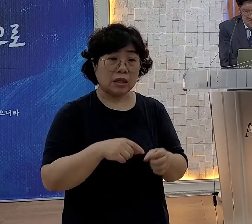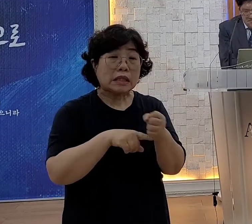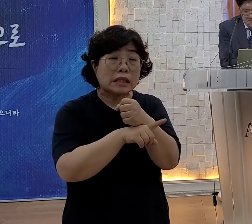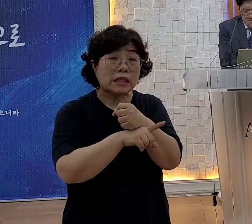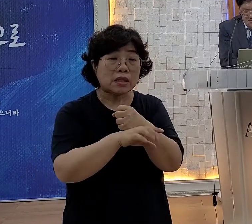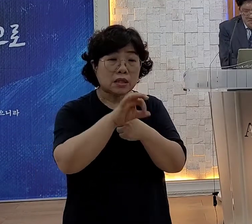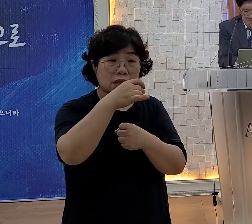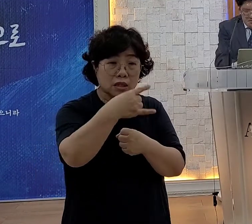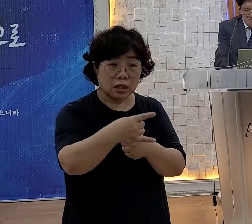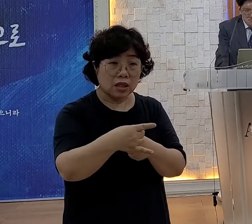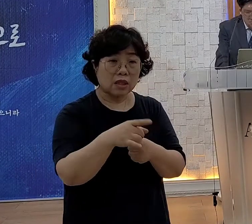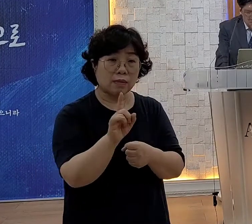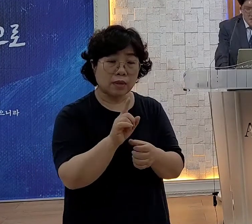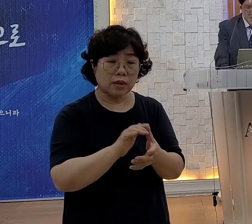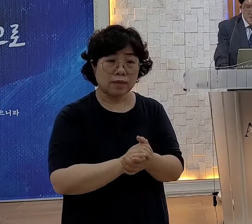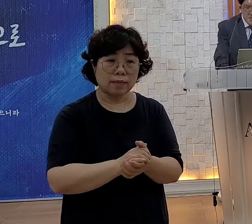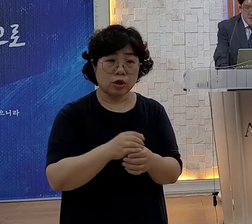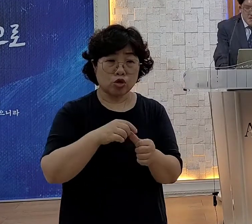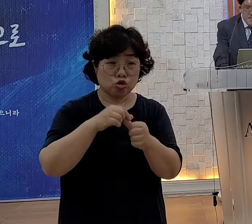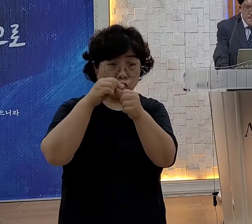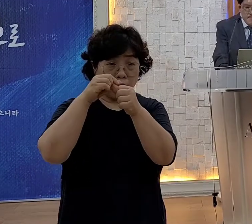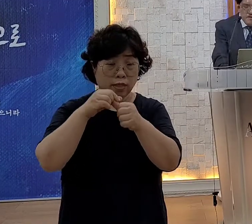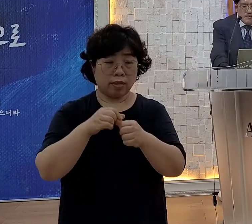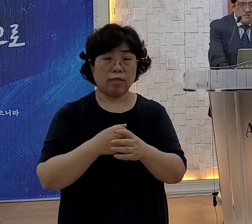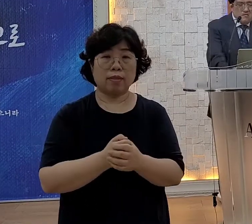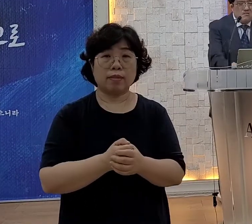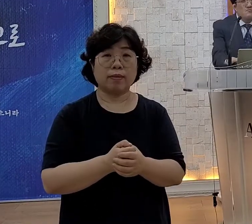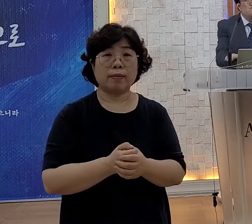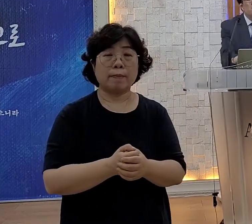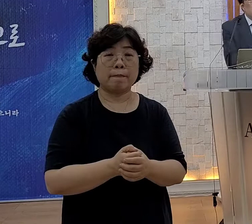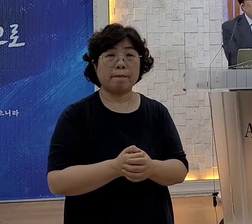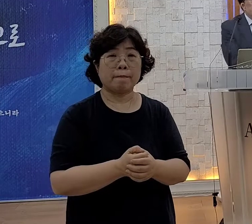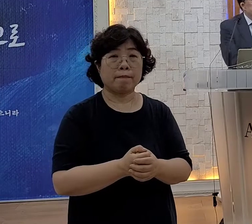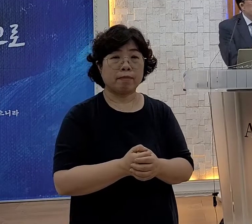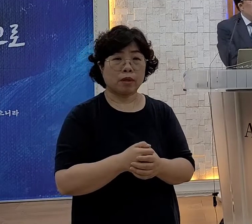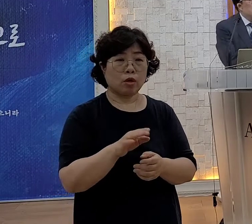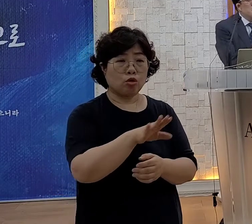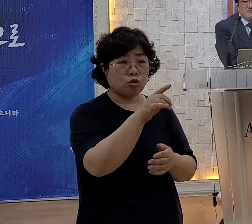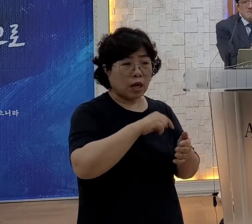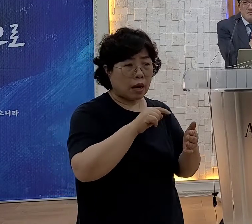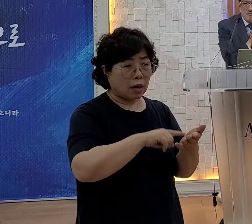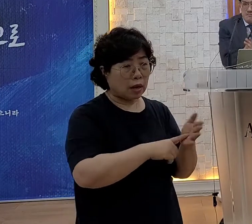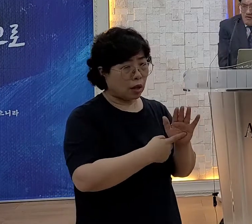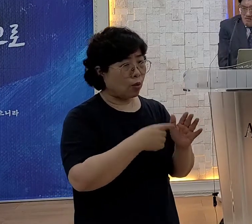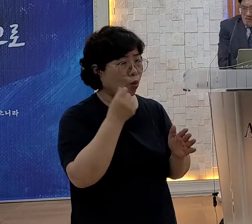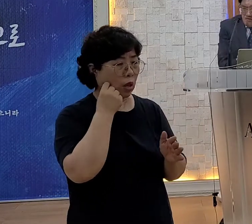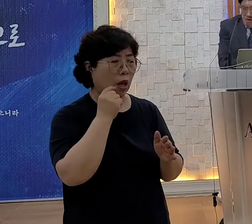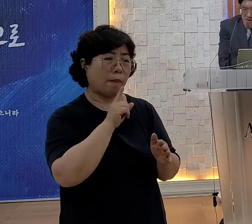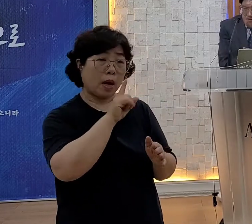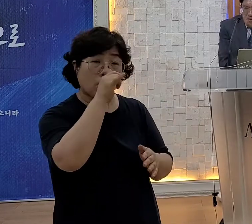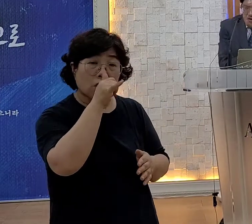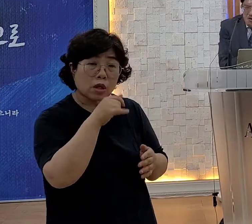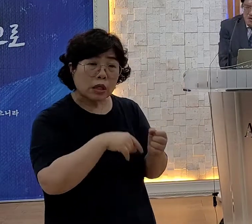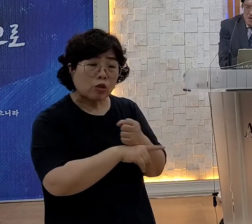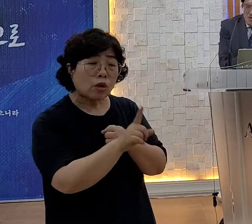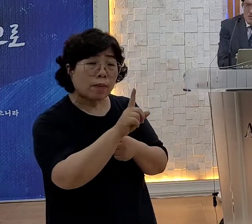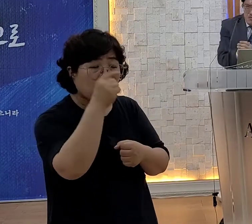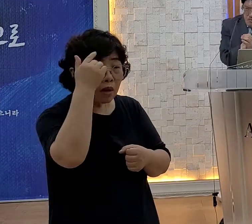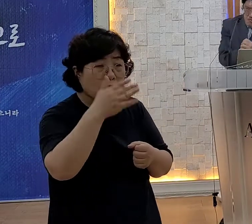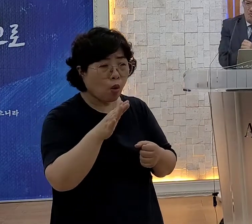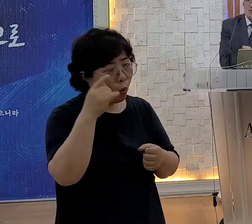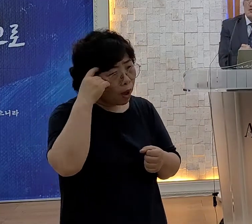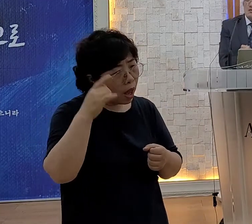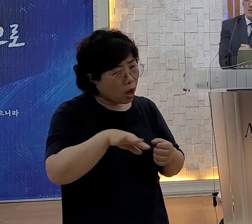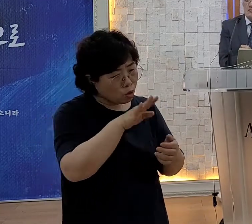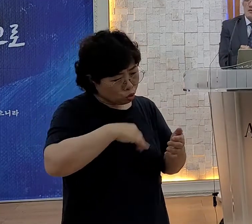의, 이 구원이라 그러는데 이것은 우리 안에서 제가 나올 수 없다고 지금 계속 말하잖아요. 왜 그런가?